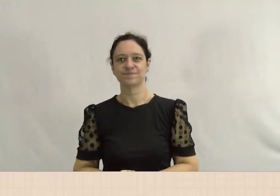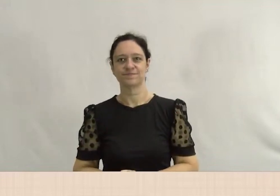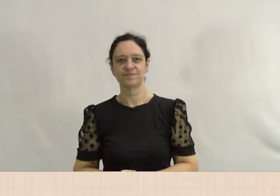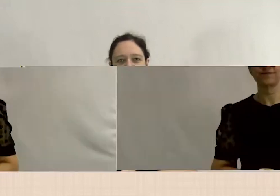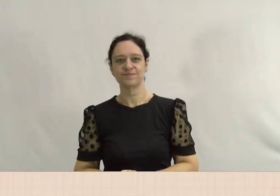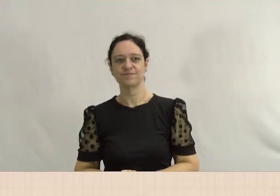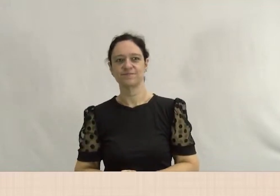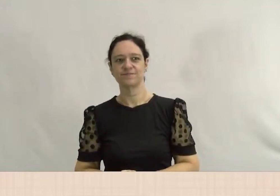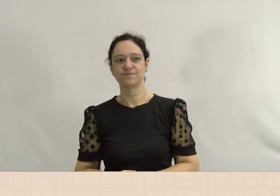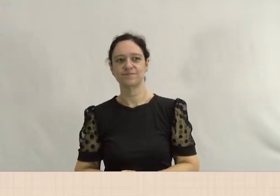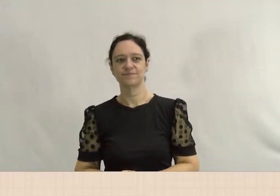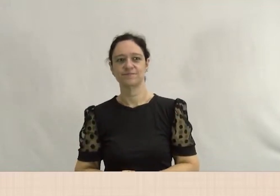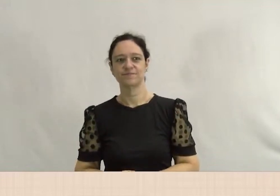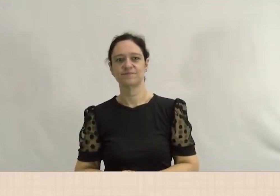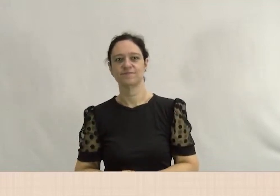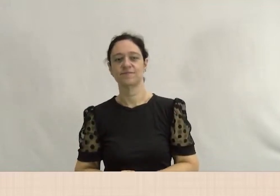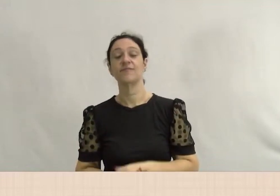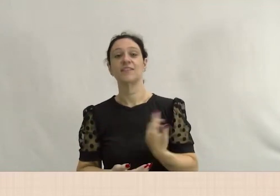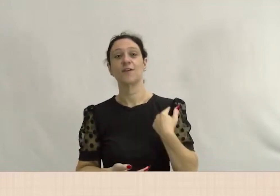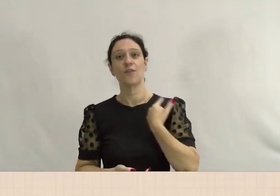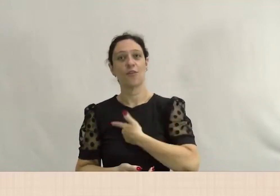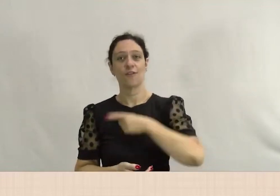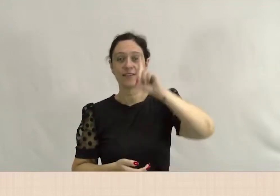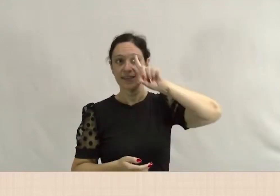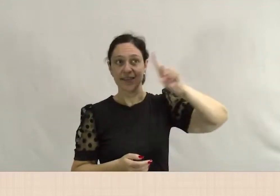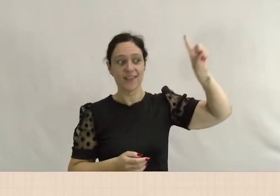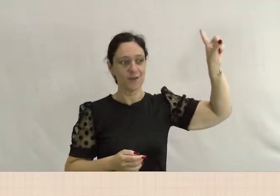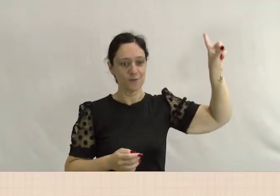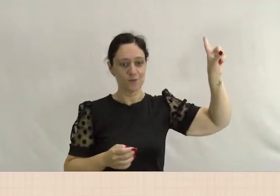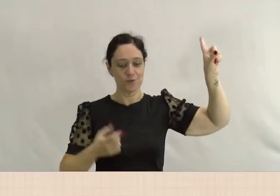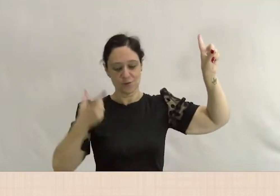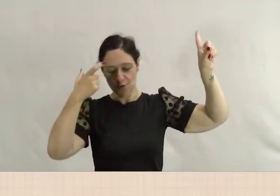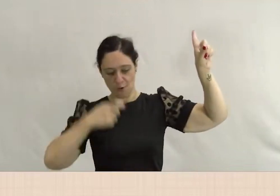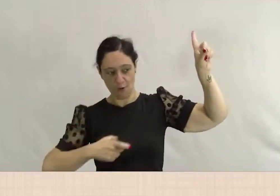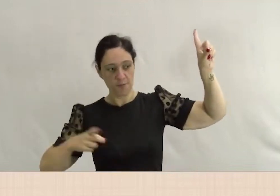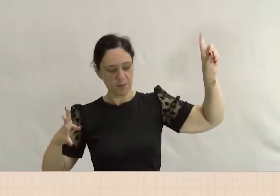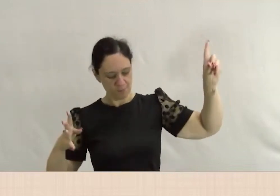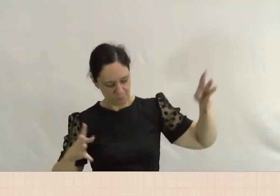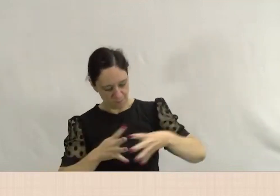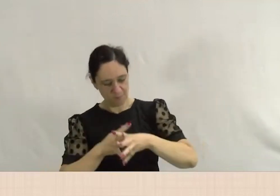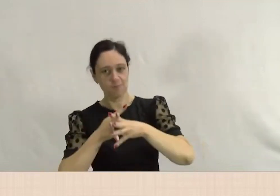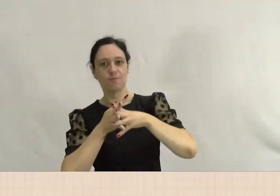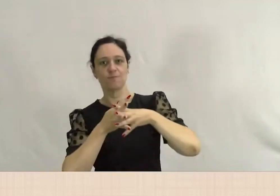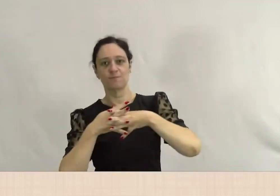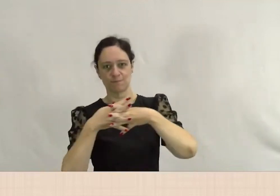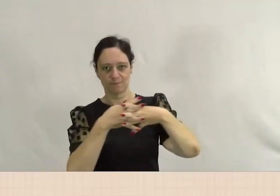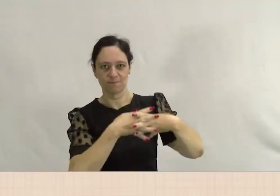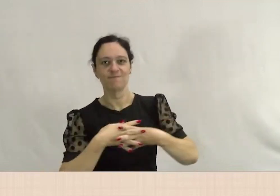forma nós vamos nos entrelaçando, Deus com os homens, homens com os homens.